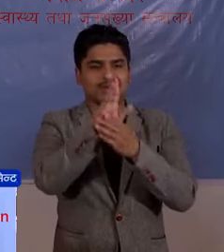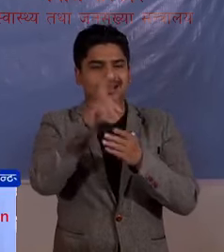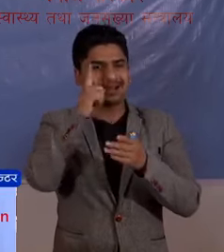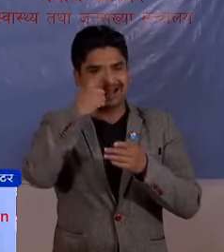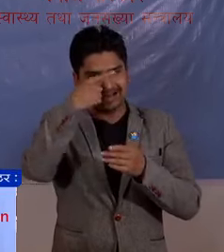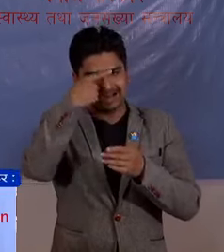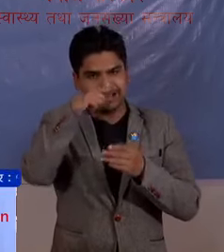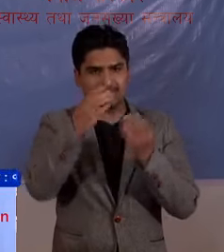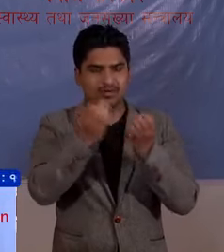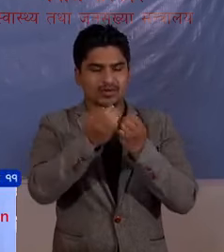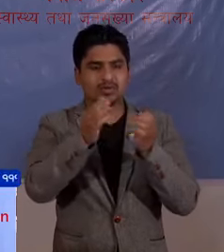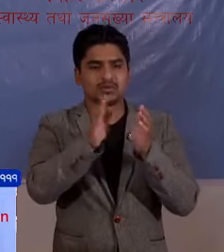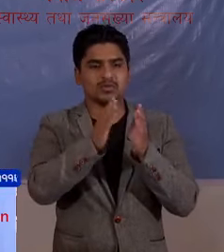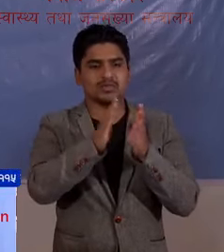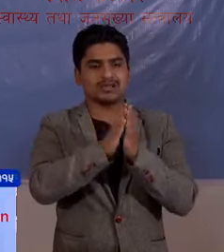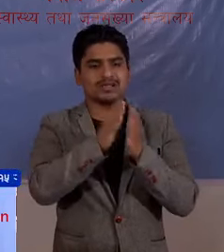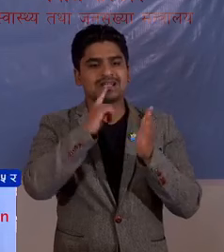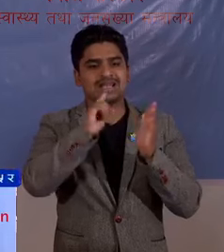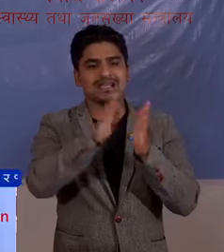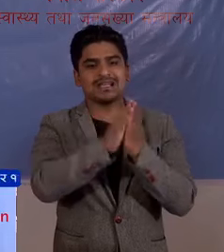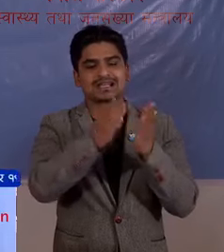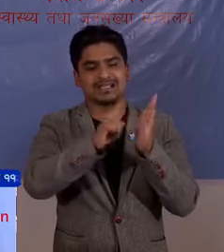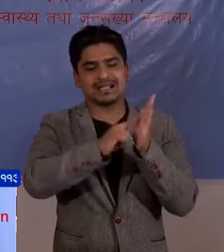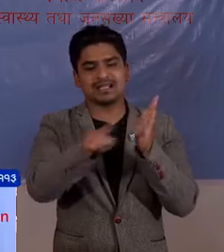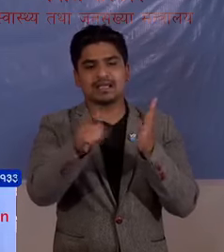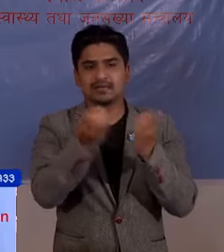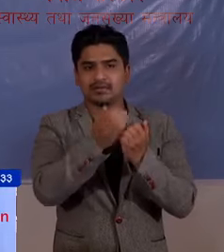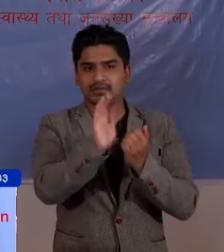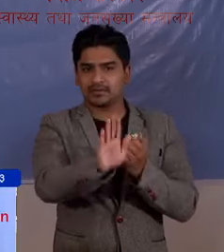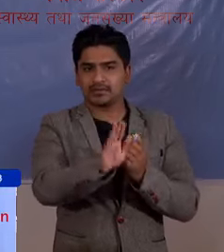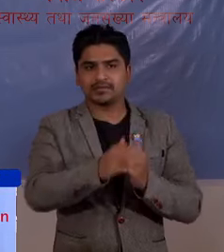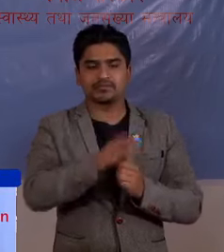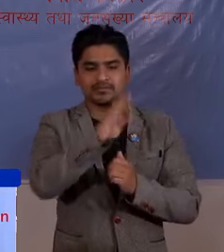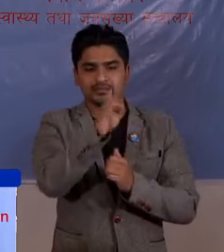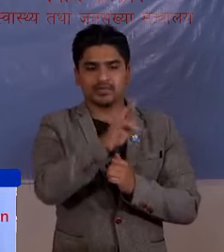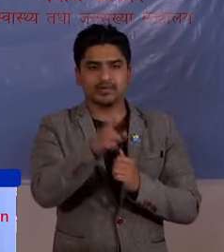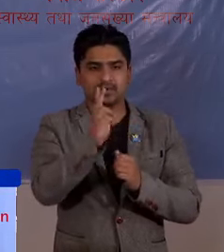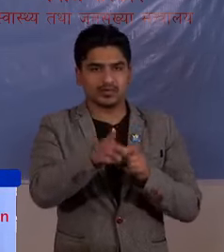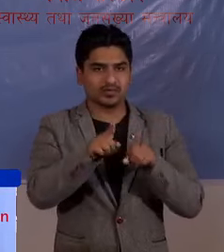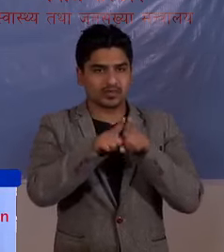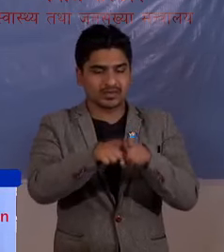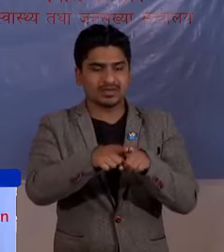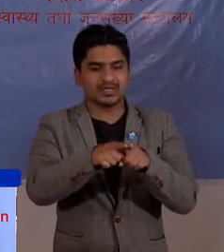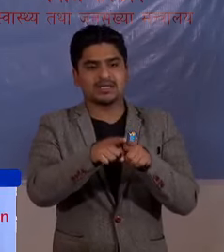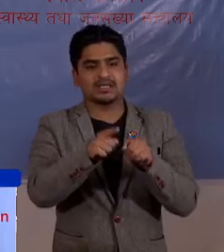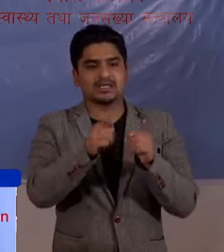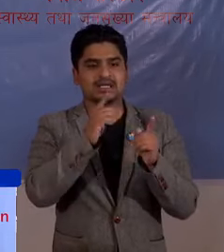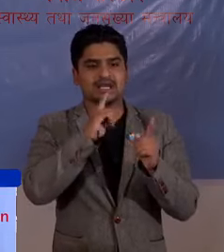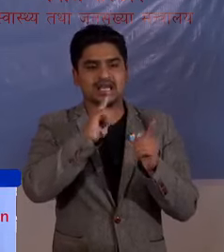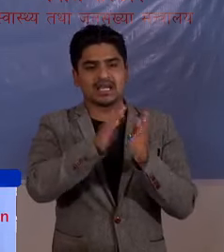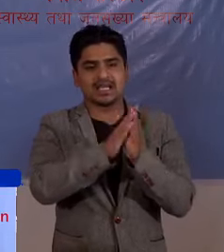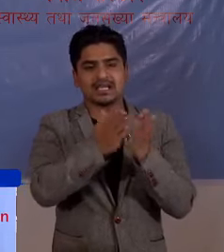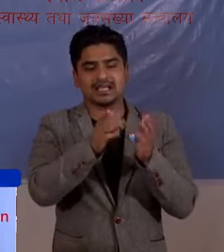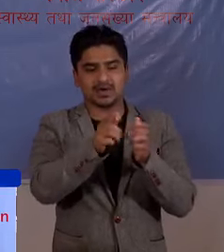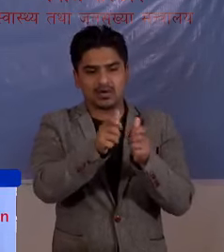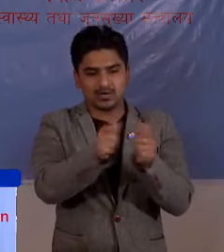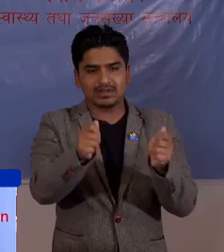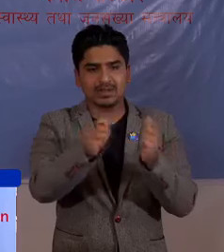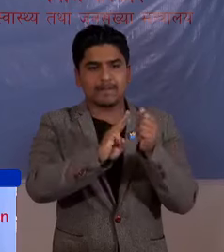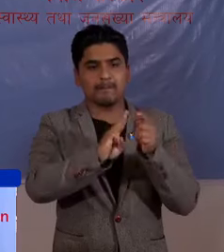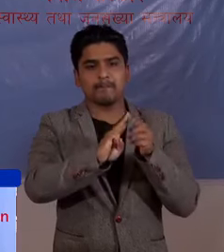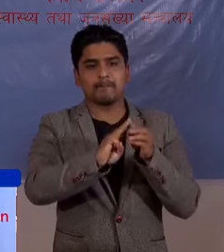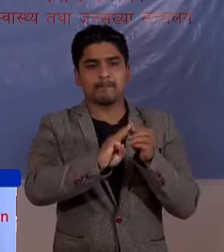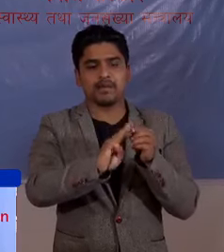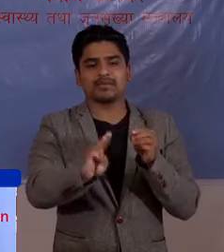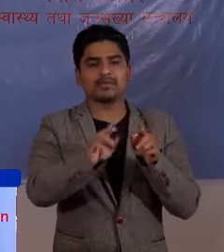नामको निर्देशिका जारी गरिएको छ र यो सँगै यो निर्देशिका बमोजिम मापदण्ड